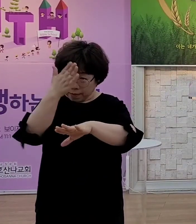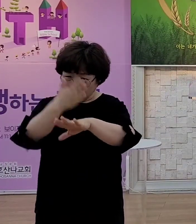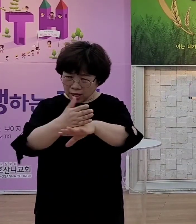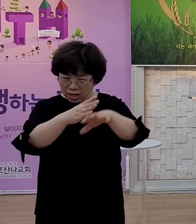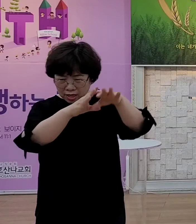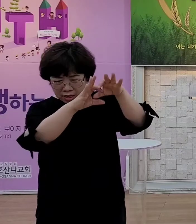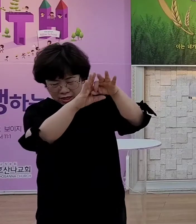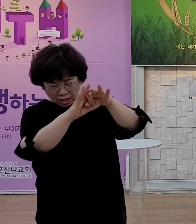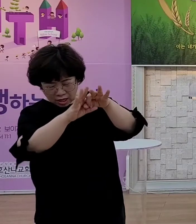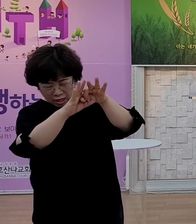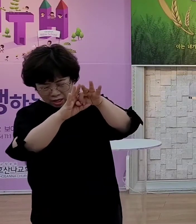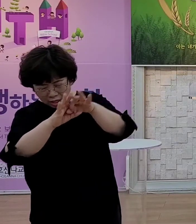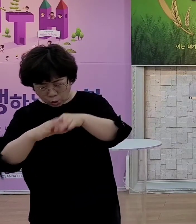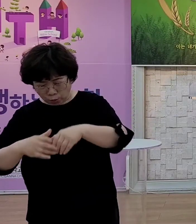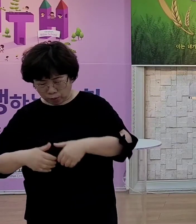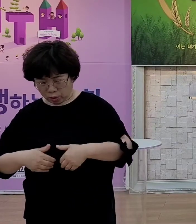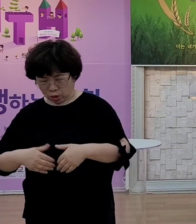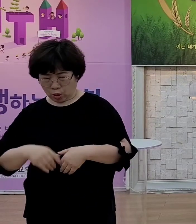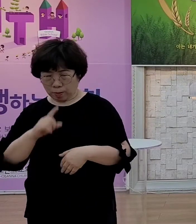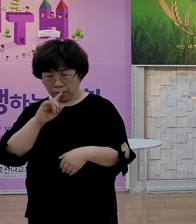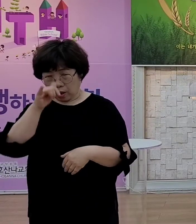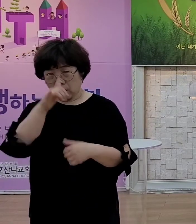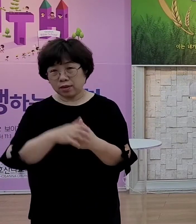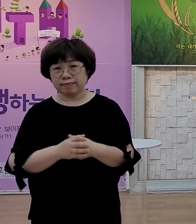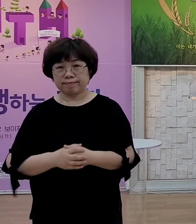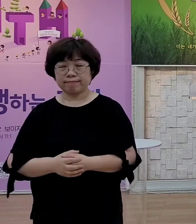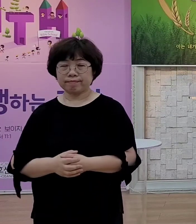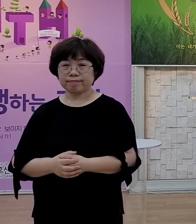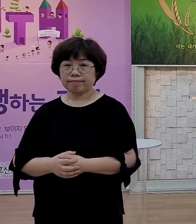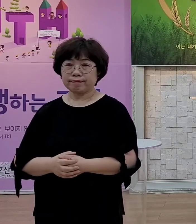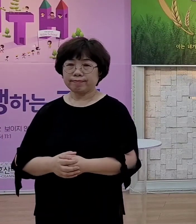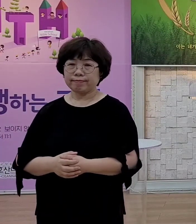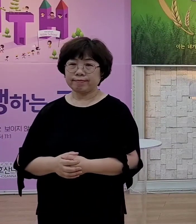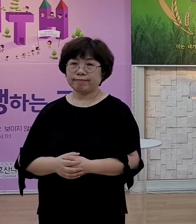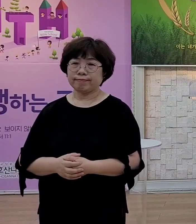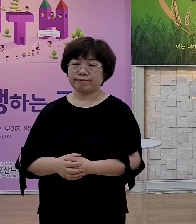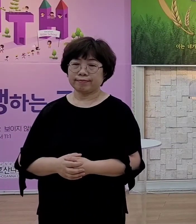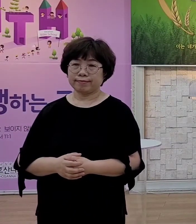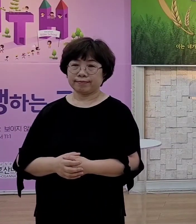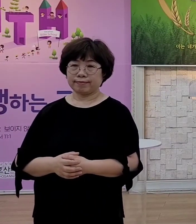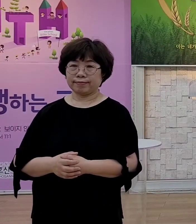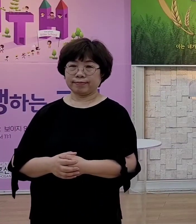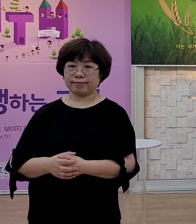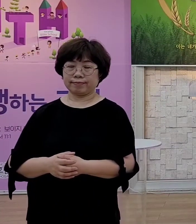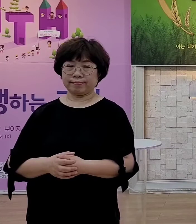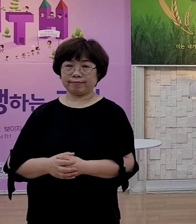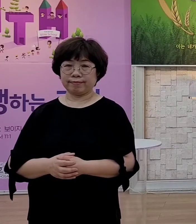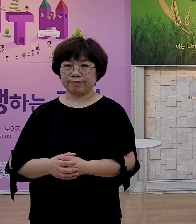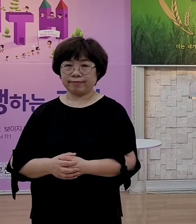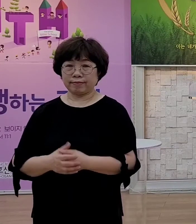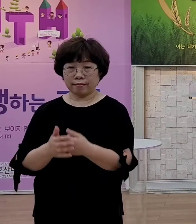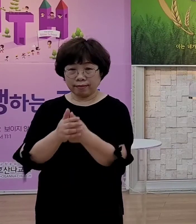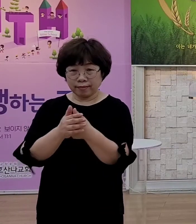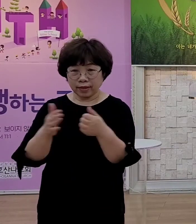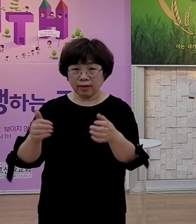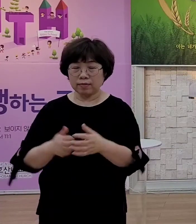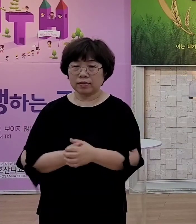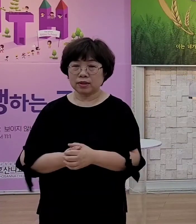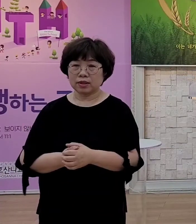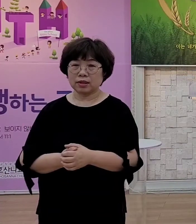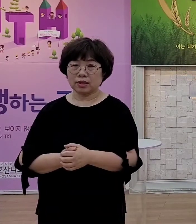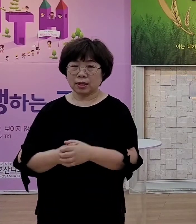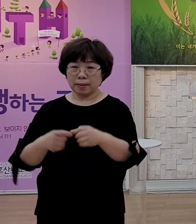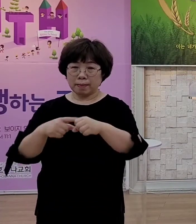한다 라고 하는 귀한 비밀을 이렇게 우리에게 남겨주고 있습니다. 그러니까